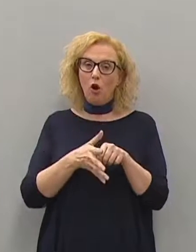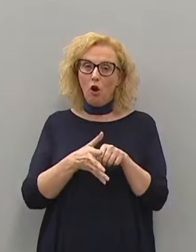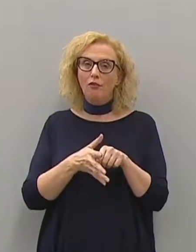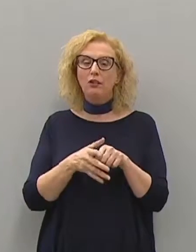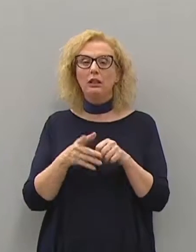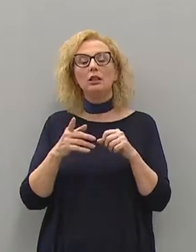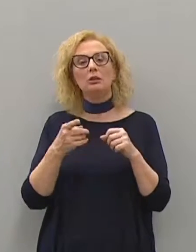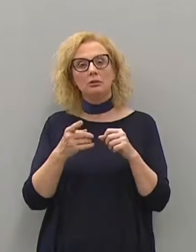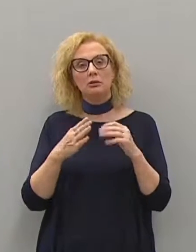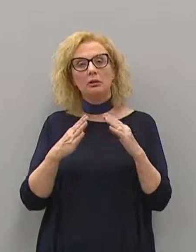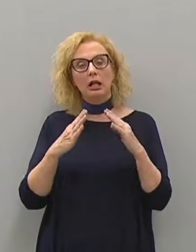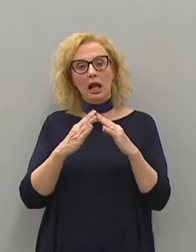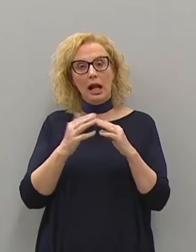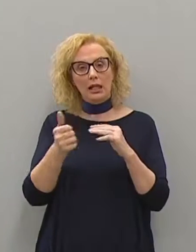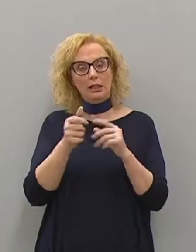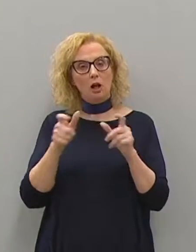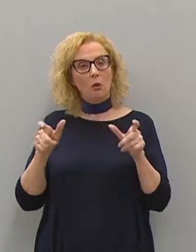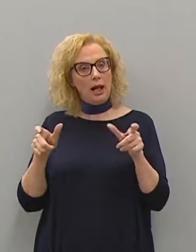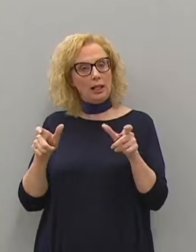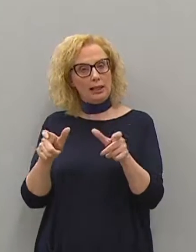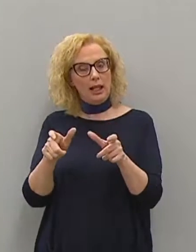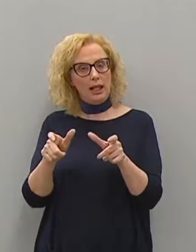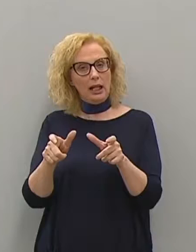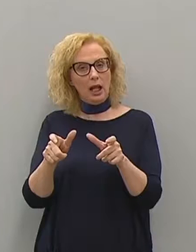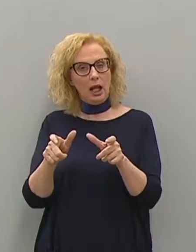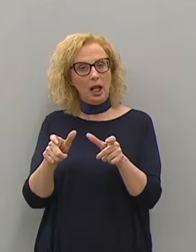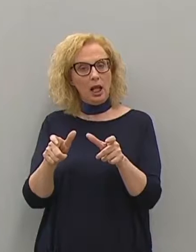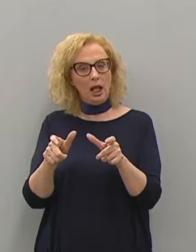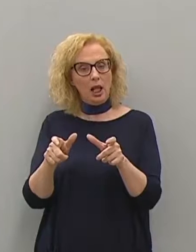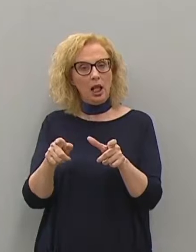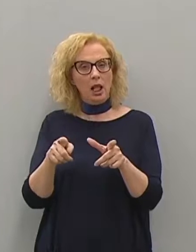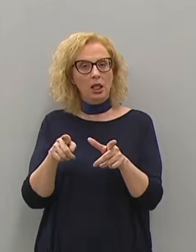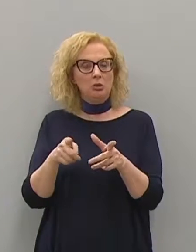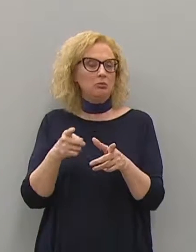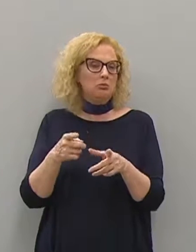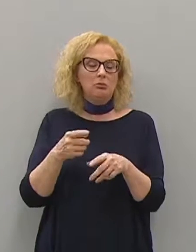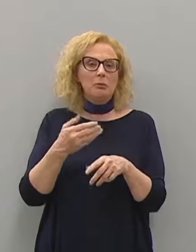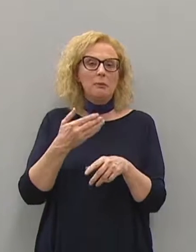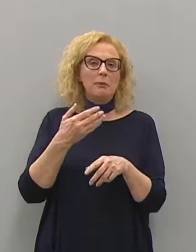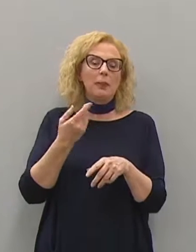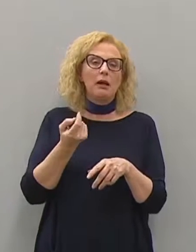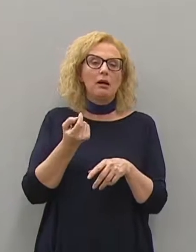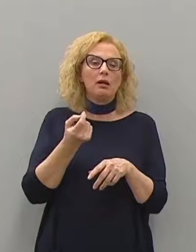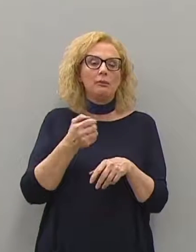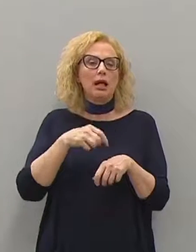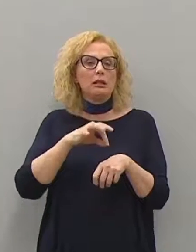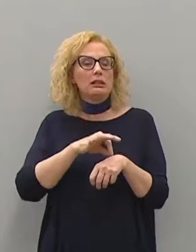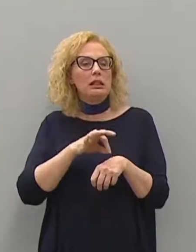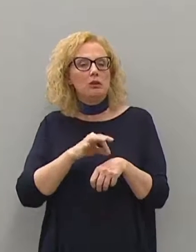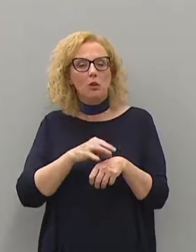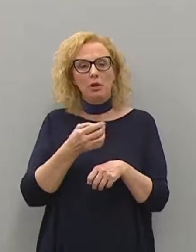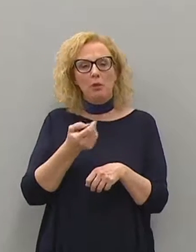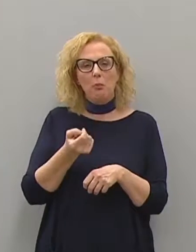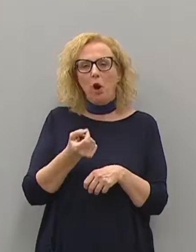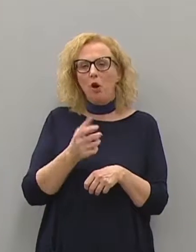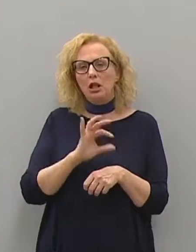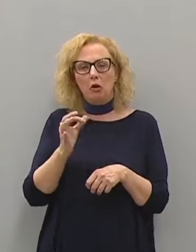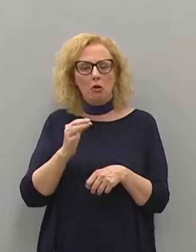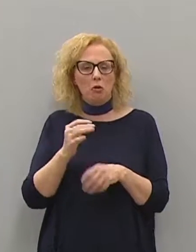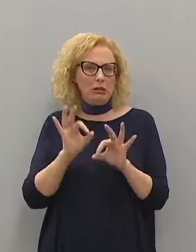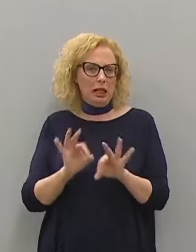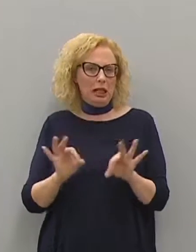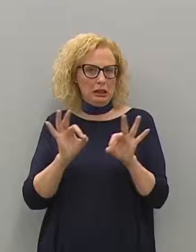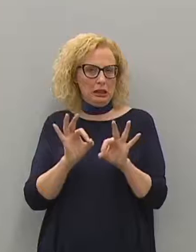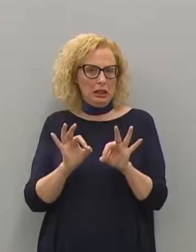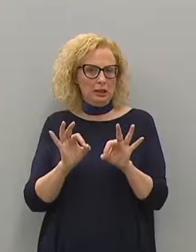casa e lingua latina sono uccisi giurate che erano pochi sintomi o addirittura a nessuno sappiamo